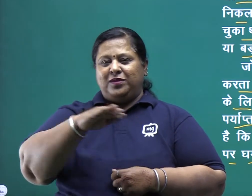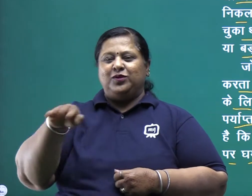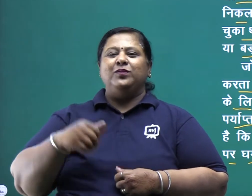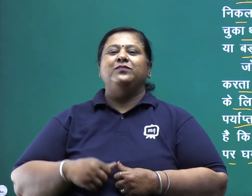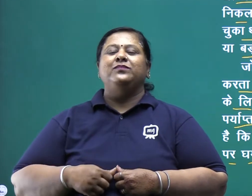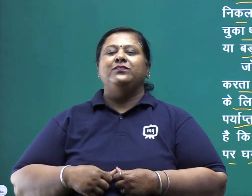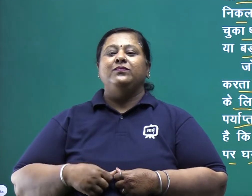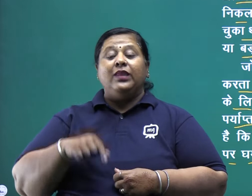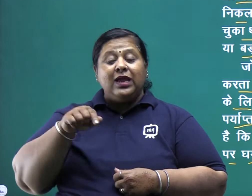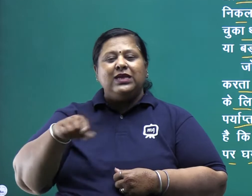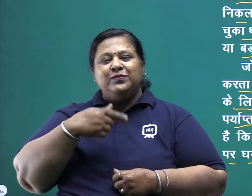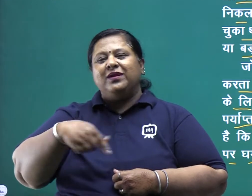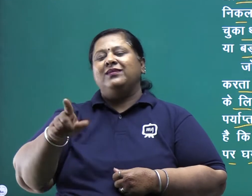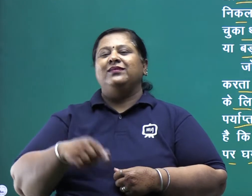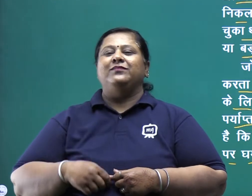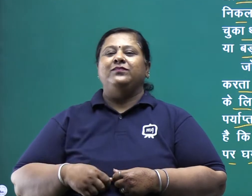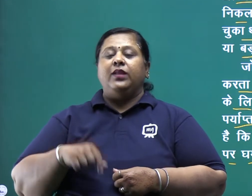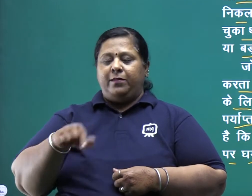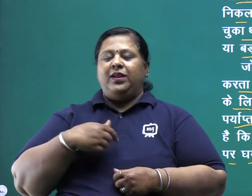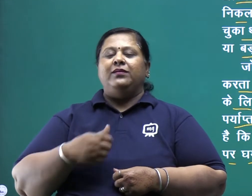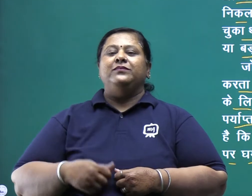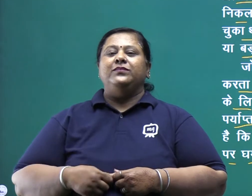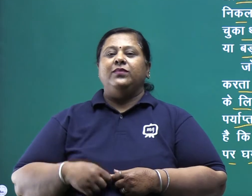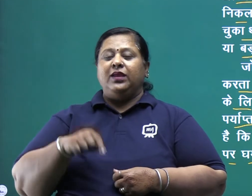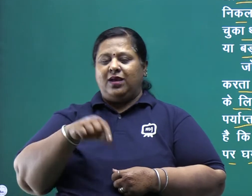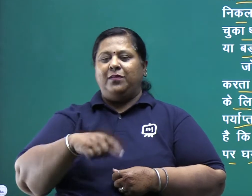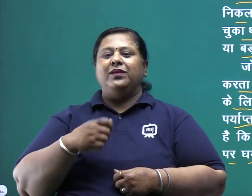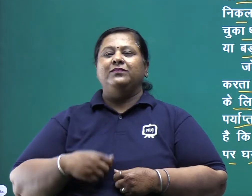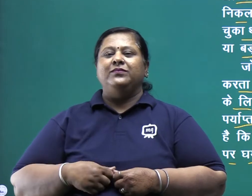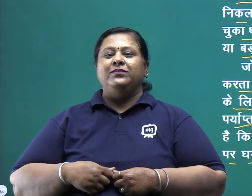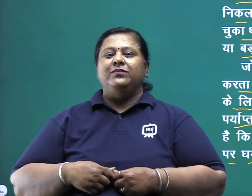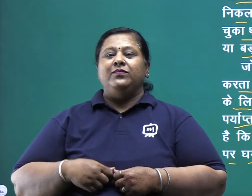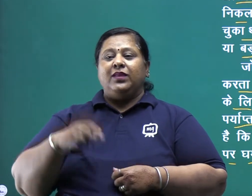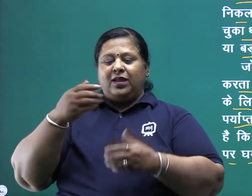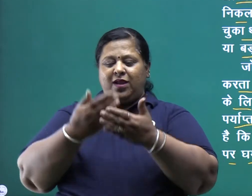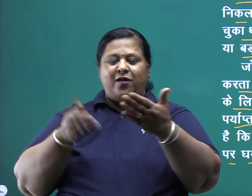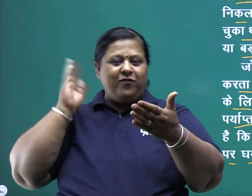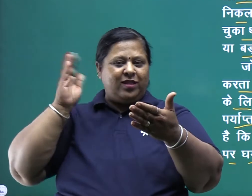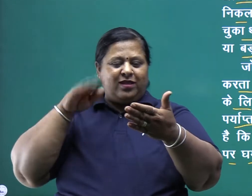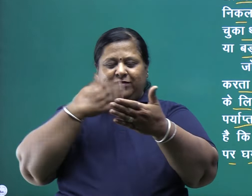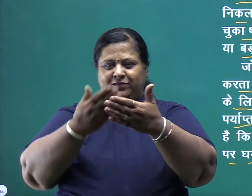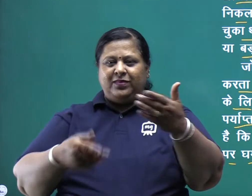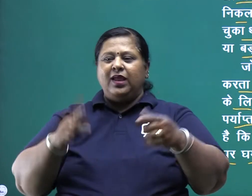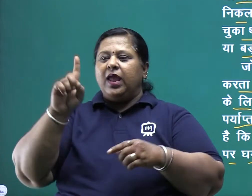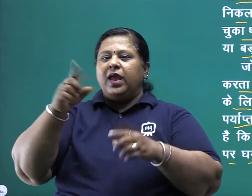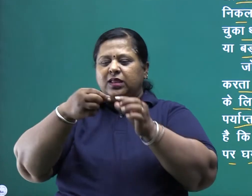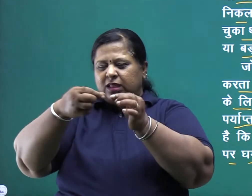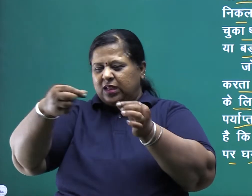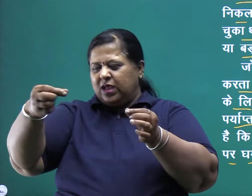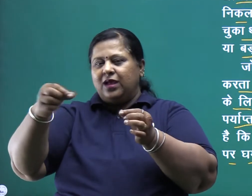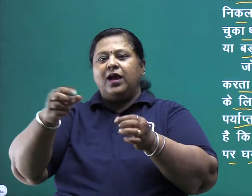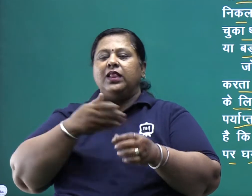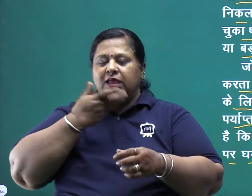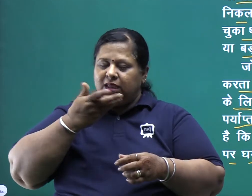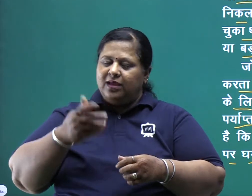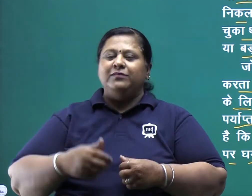बच्चों, इस प्रकार से हमने यहाँ पर कविता एक तिनका का